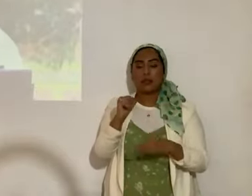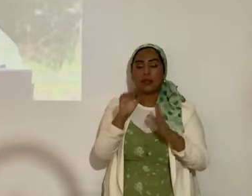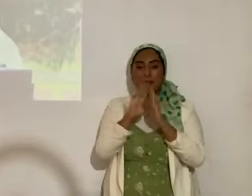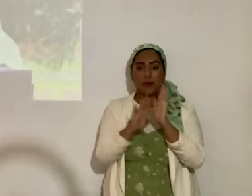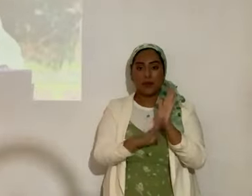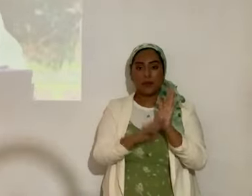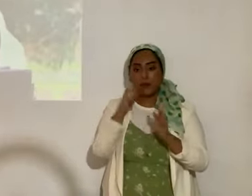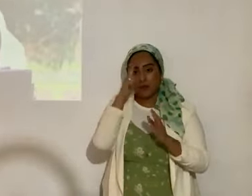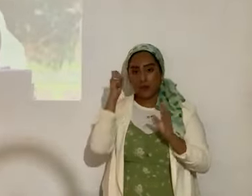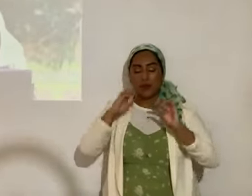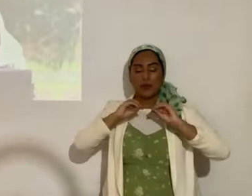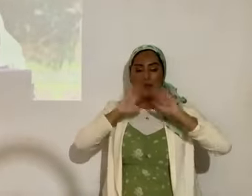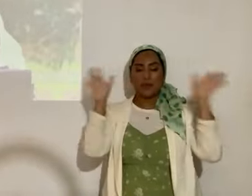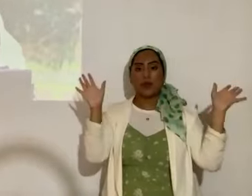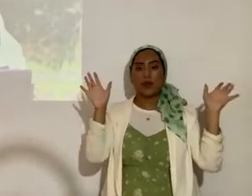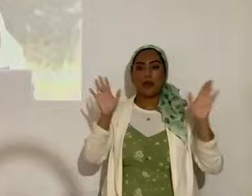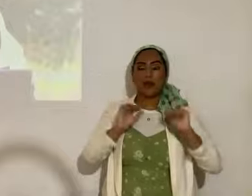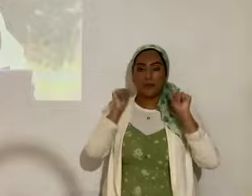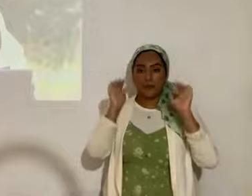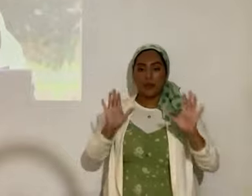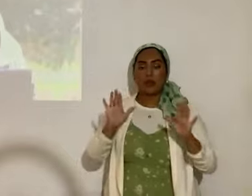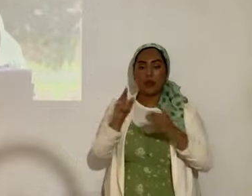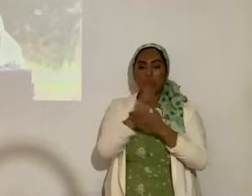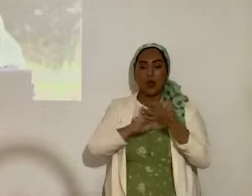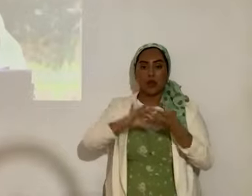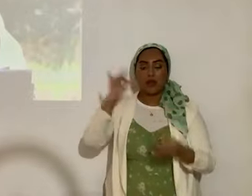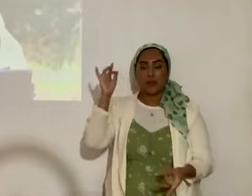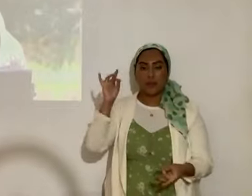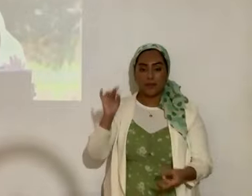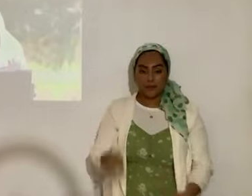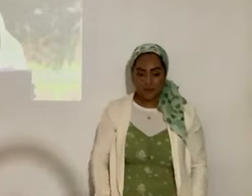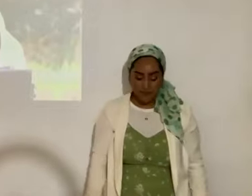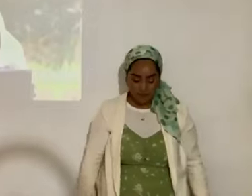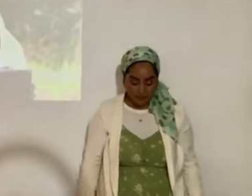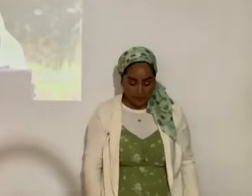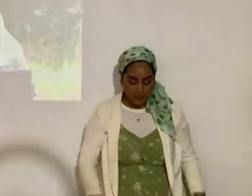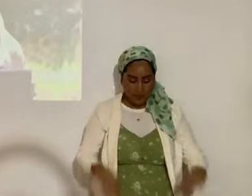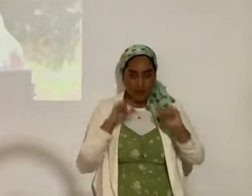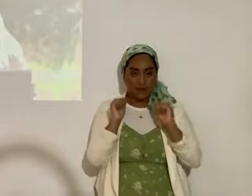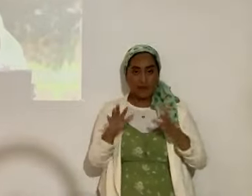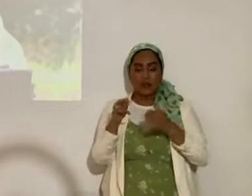porque es iluminada por el bendito Espíritu Santo por el bendito